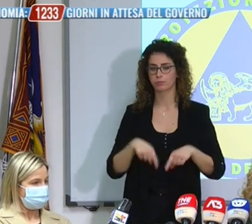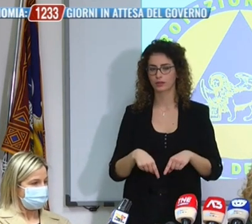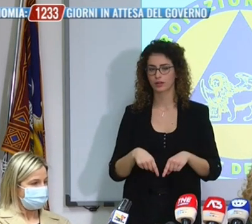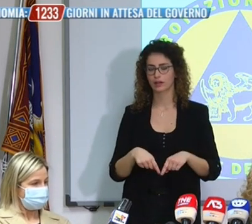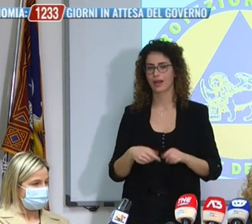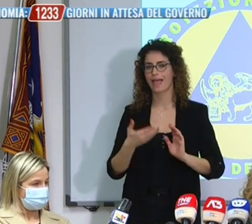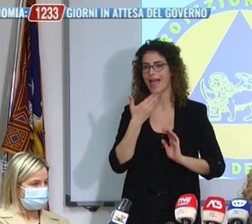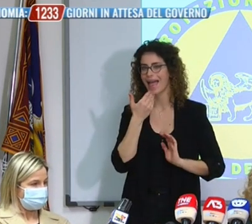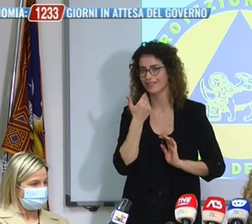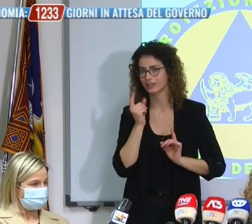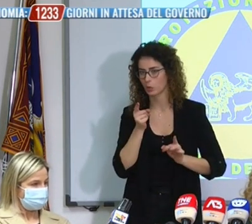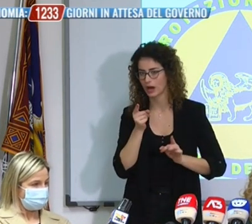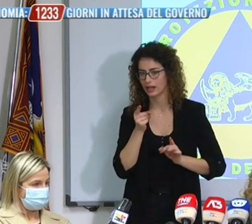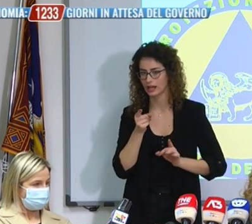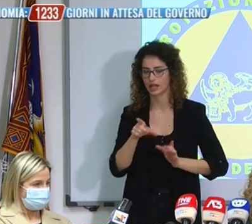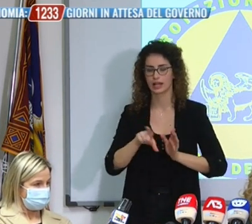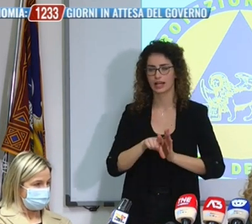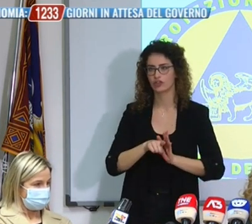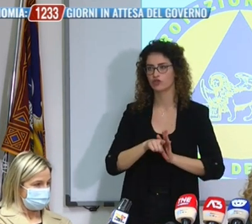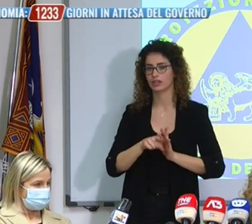essere più,